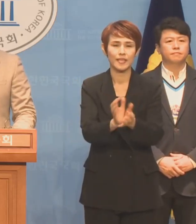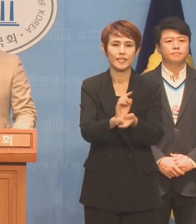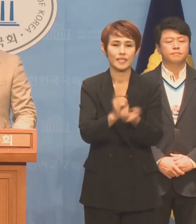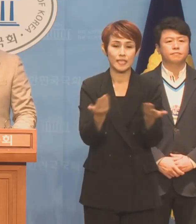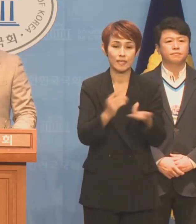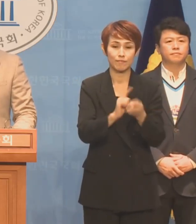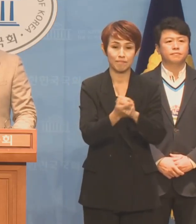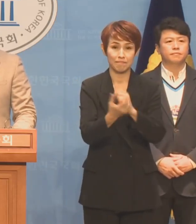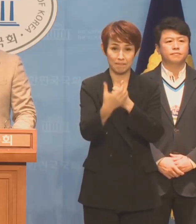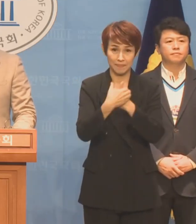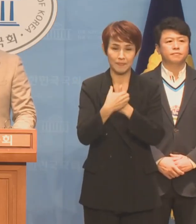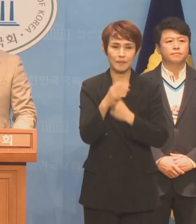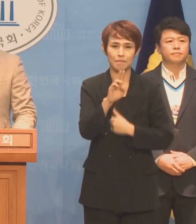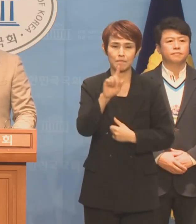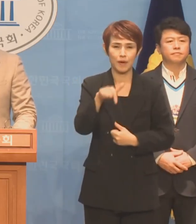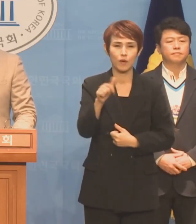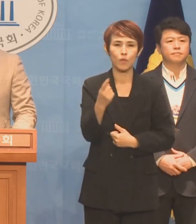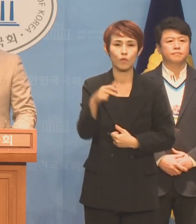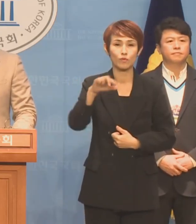맡은 박홍준입니다.